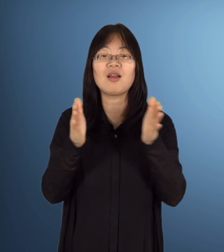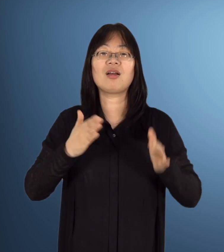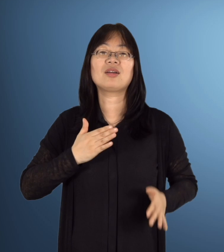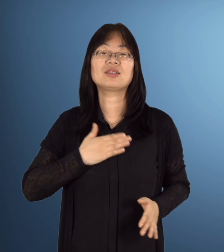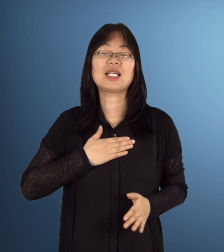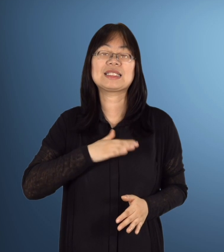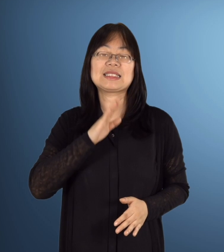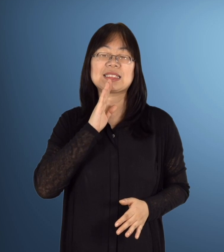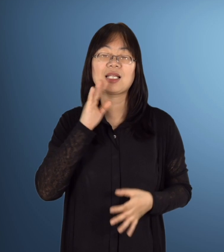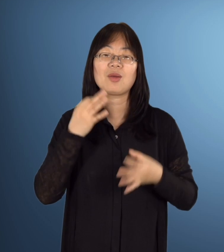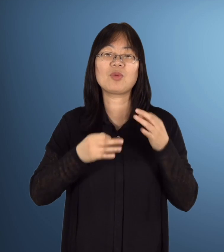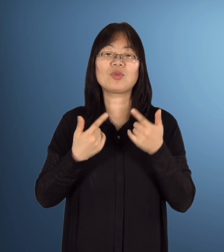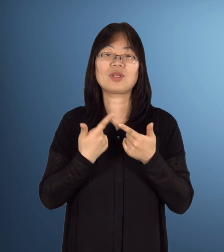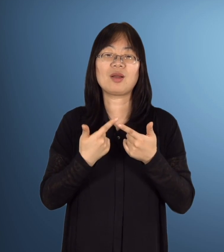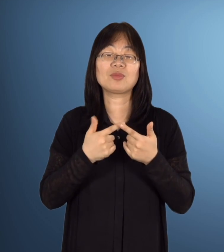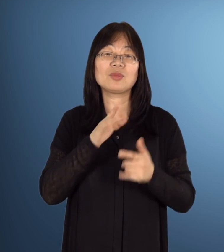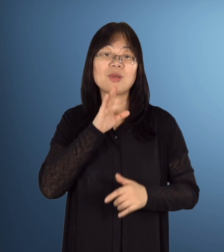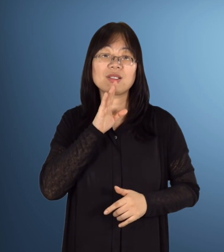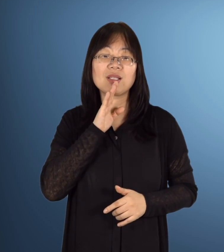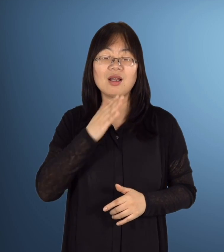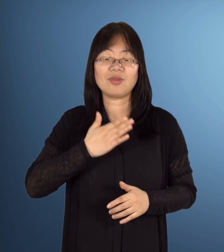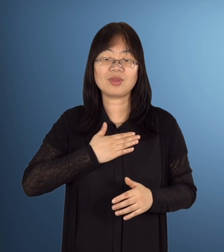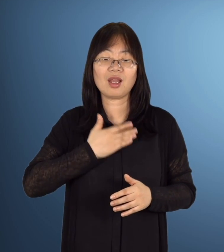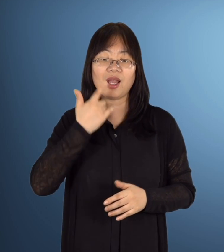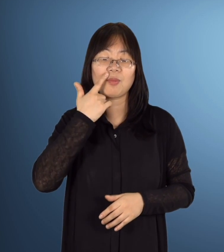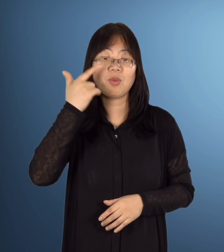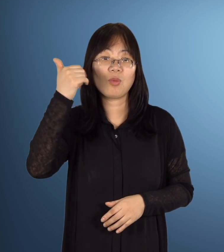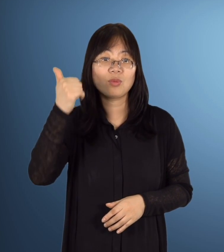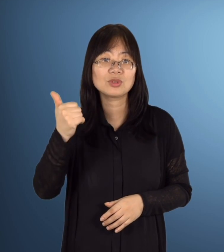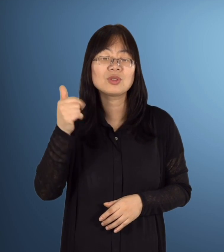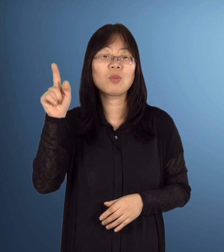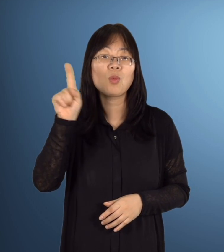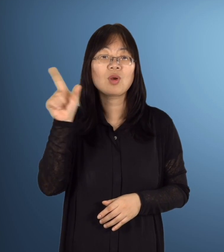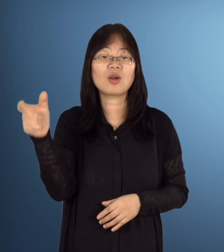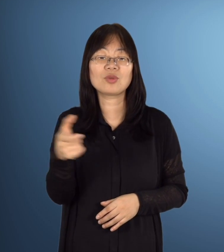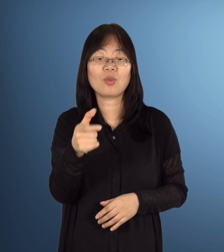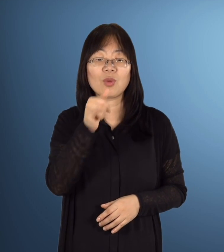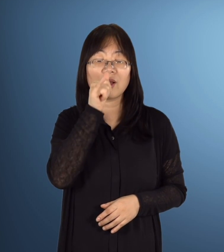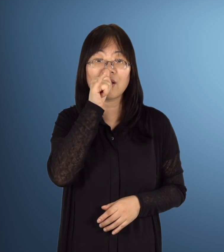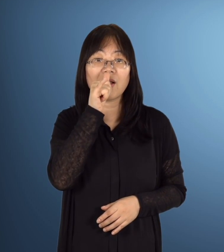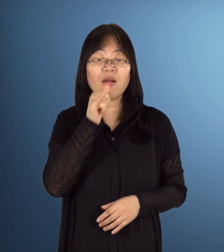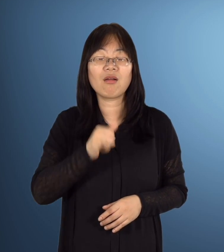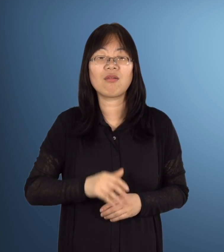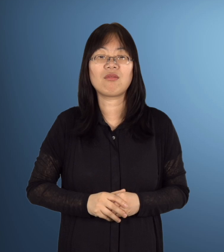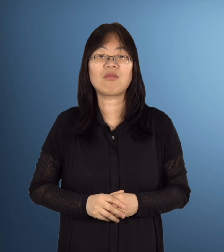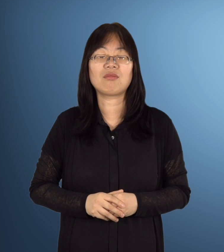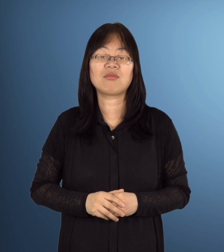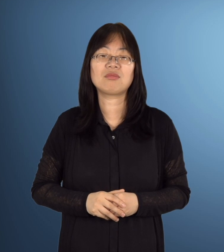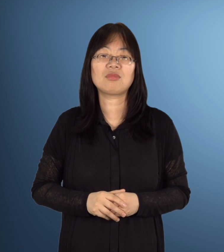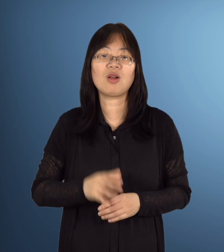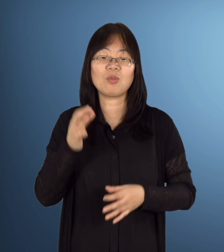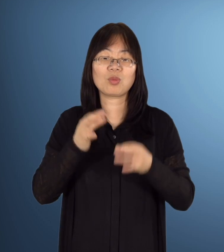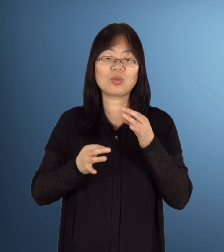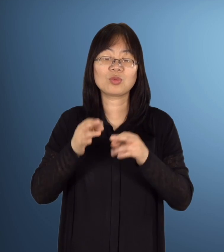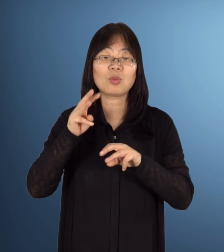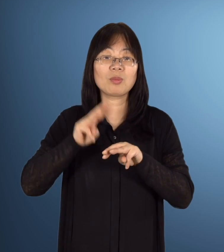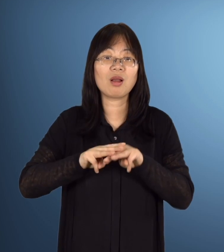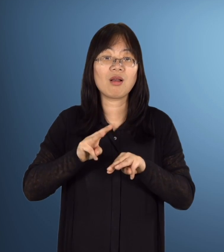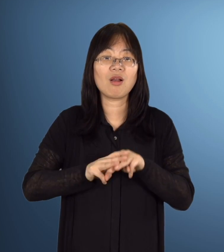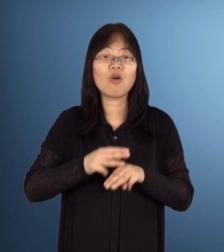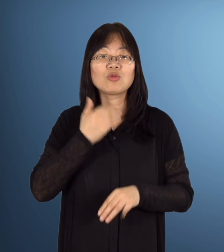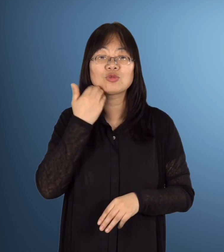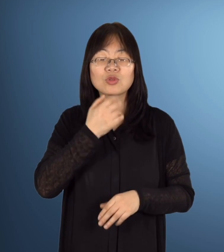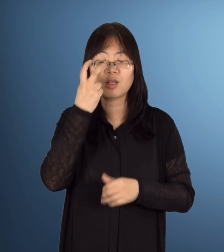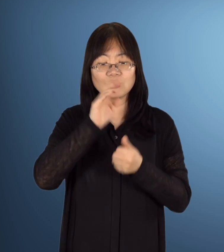나는 참 포도나무요. 내 아버지는 뭐라고 돼 있어요? 예, 포도밭은